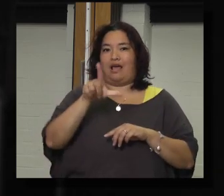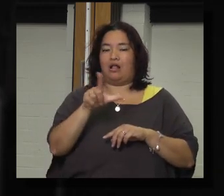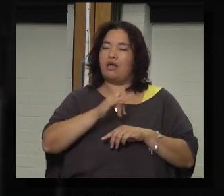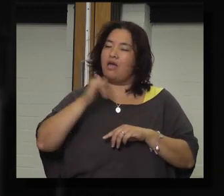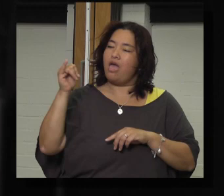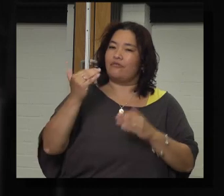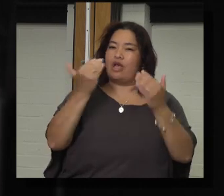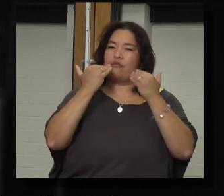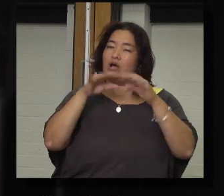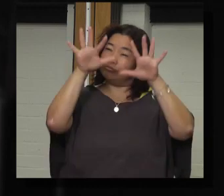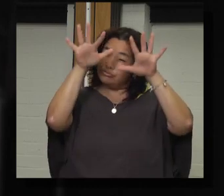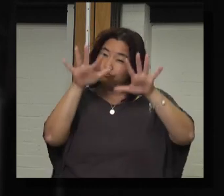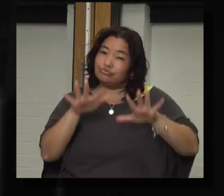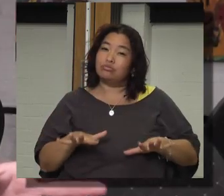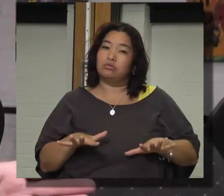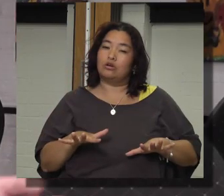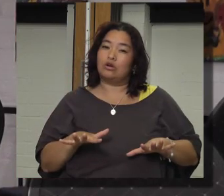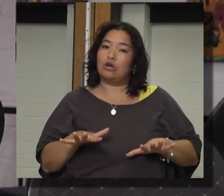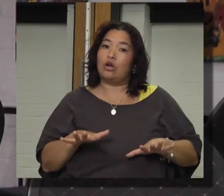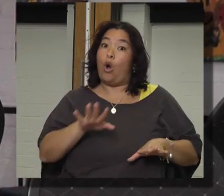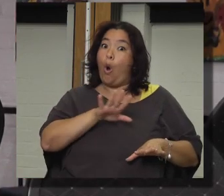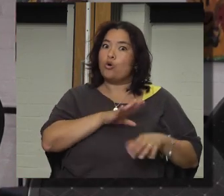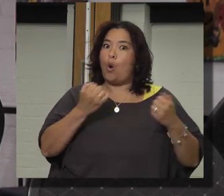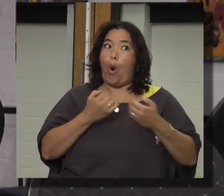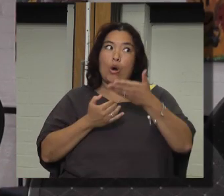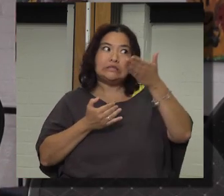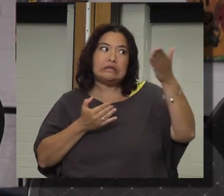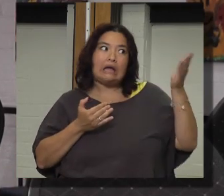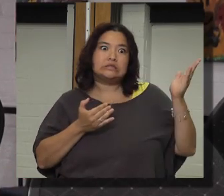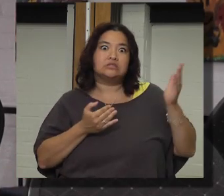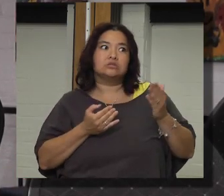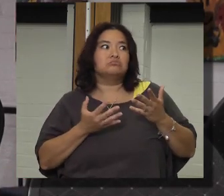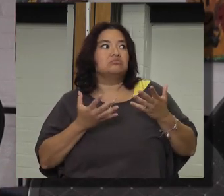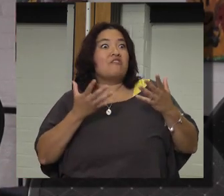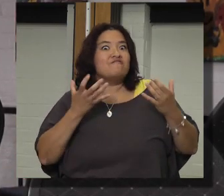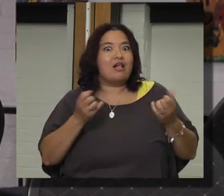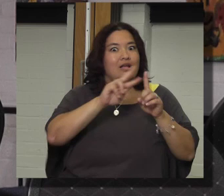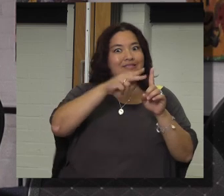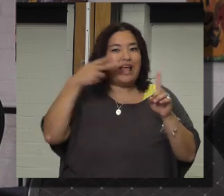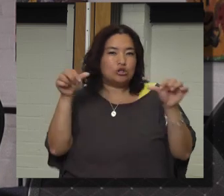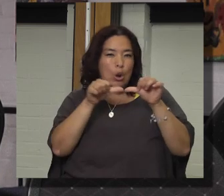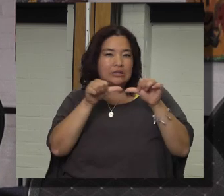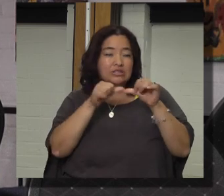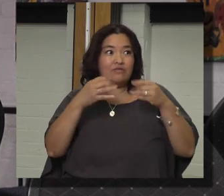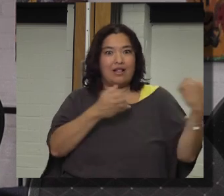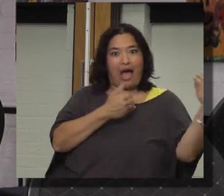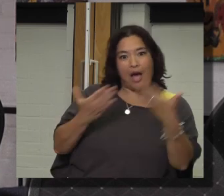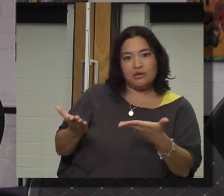www.kwaliteitteletalk.nl. Dus veel informatie zowel voor gebruikers, maar zeker ook voor organisaties die